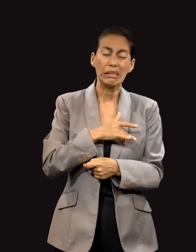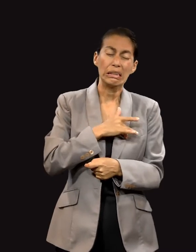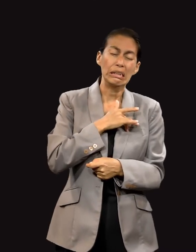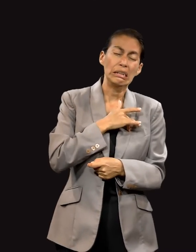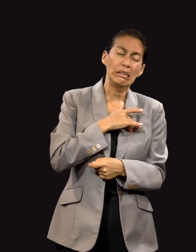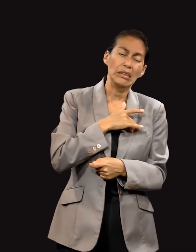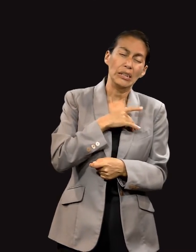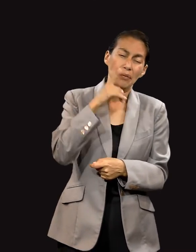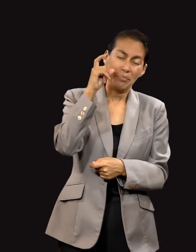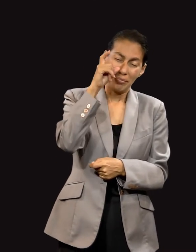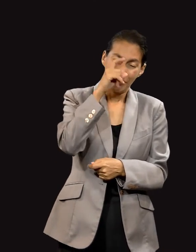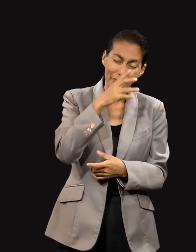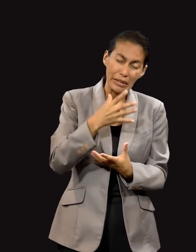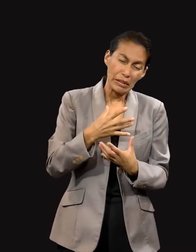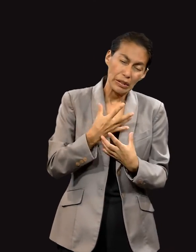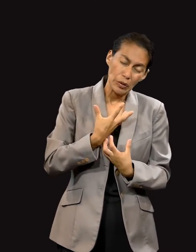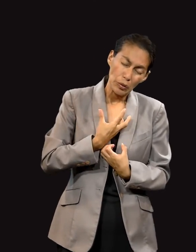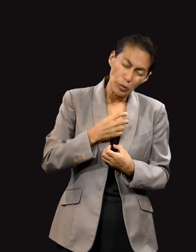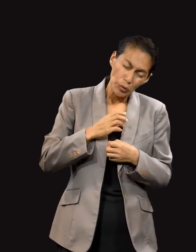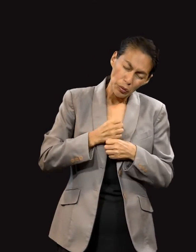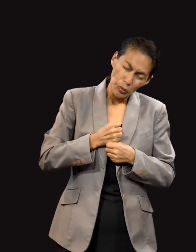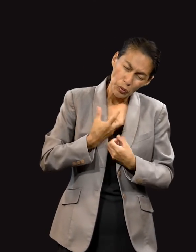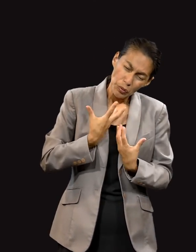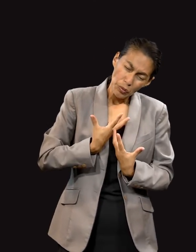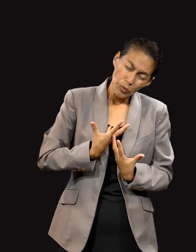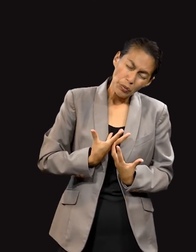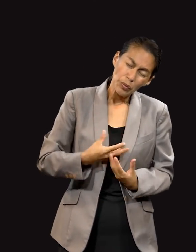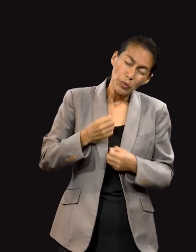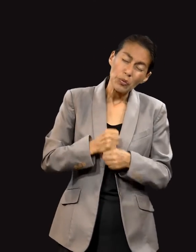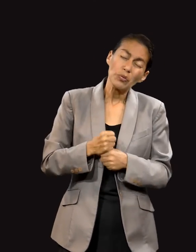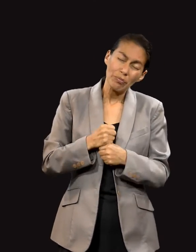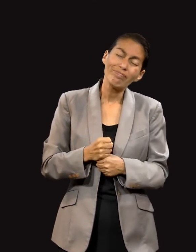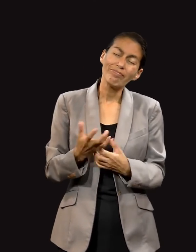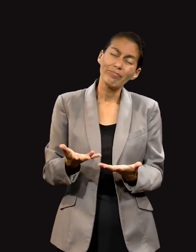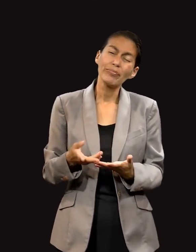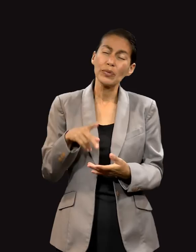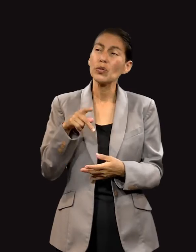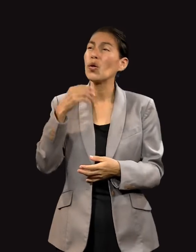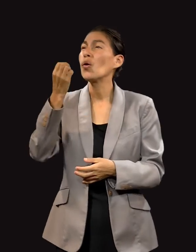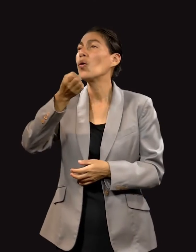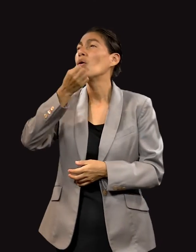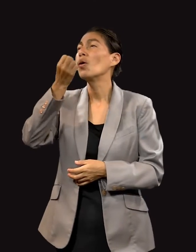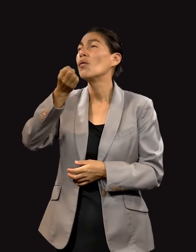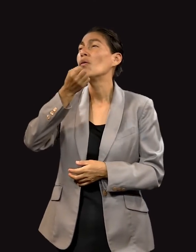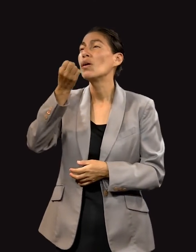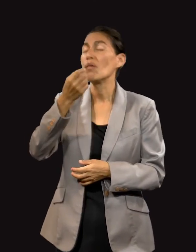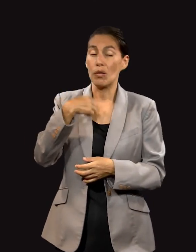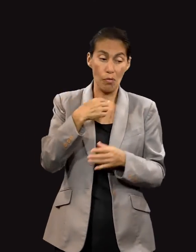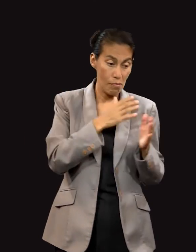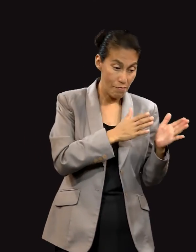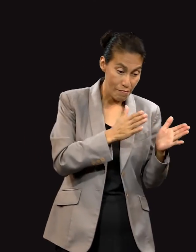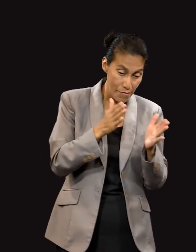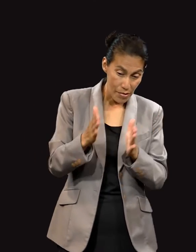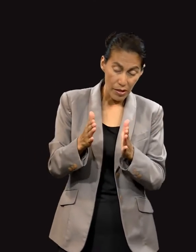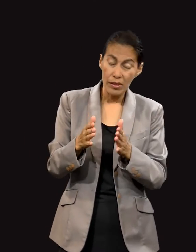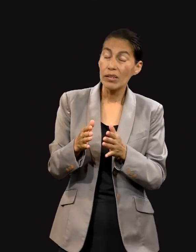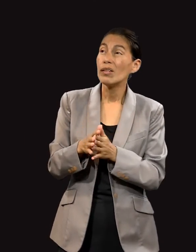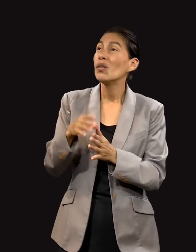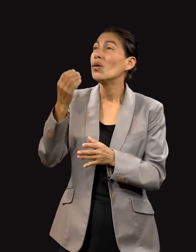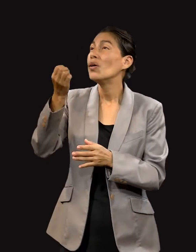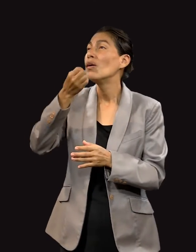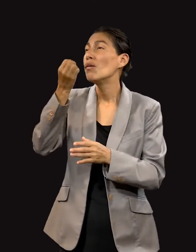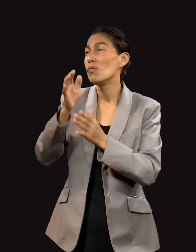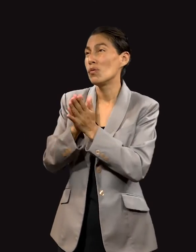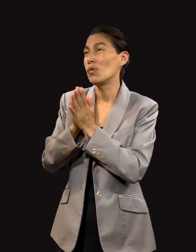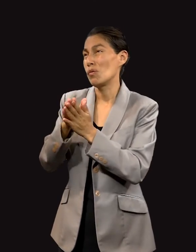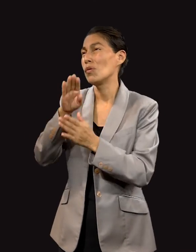Y todo eso me dolía, pero yo hacía mis planes, mis planes. Y le pedía a Dios, claro, obviamente, yo siempre le pedía a Dios.